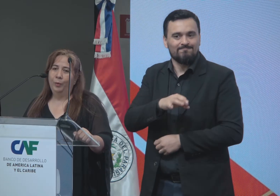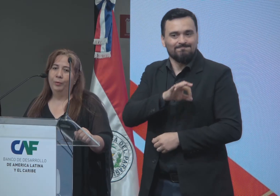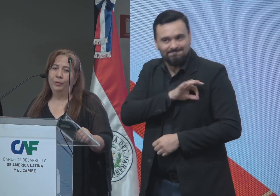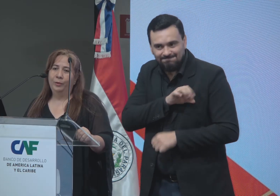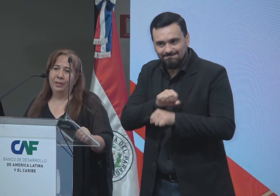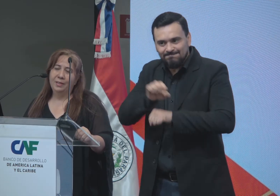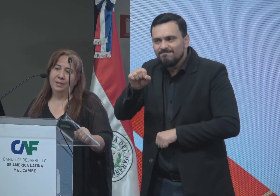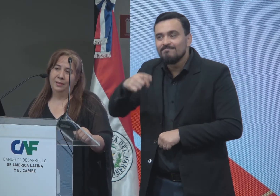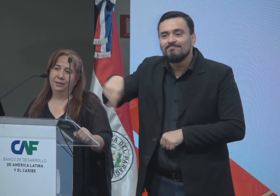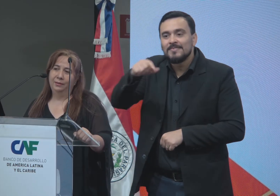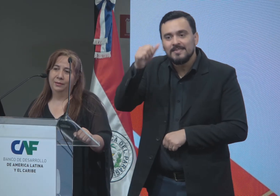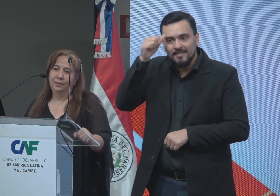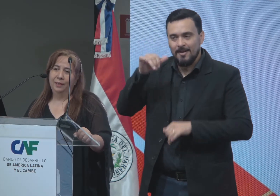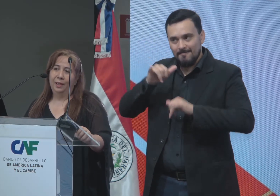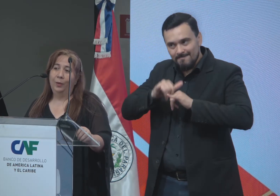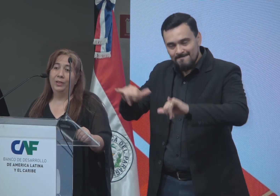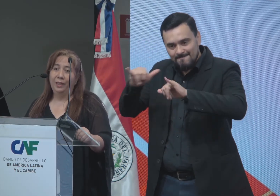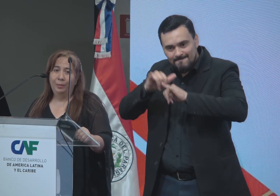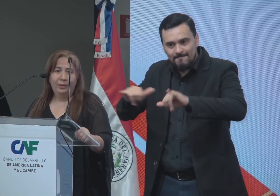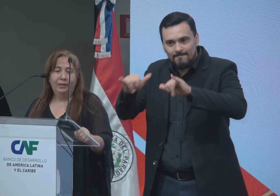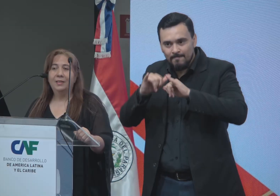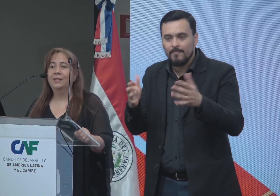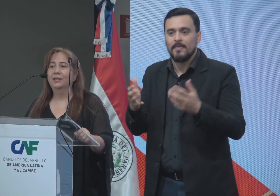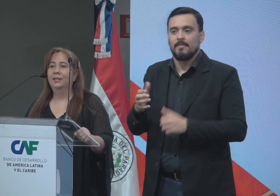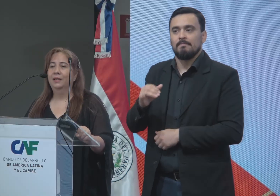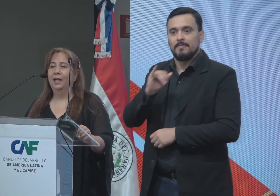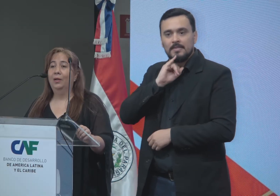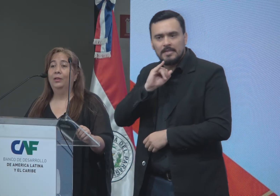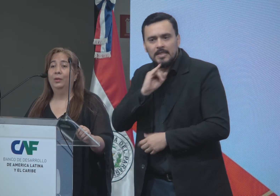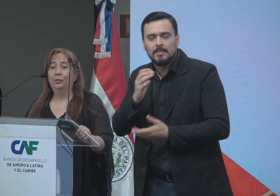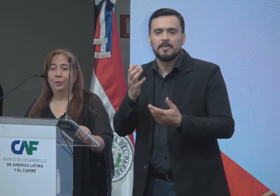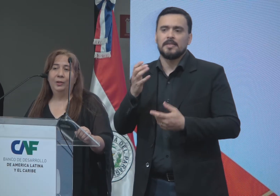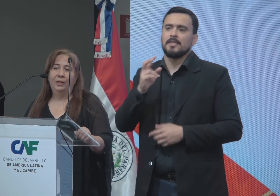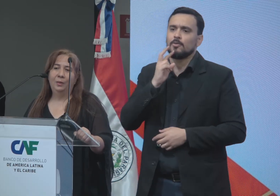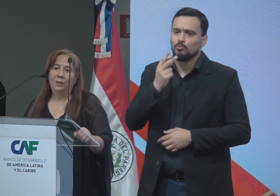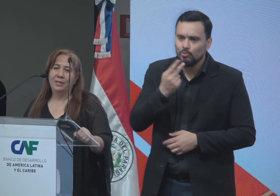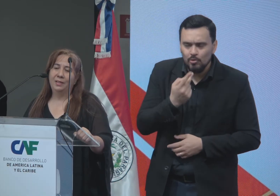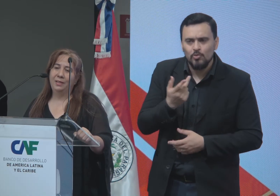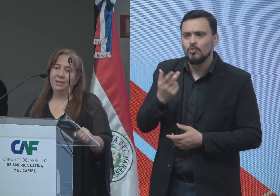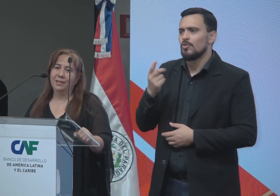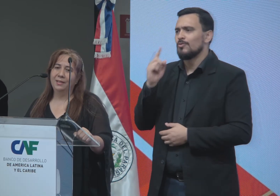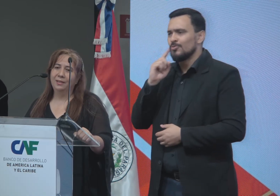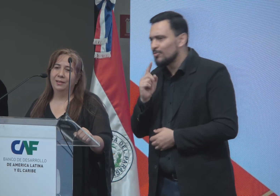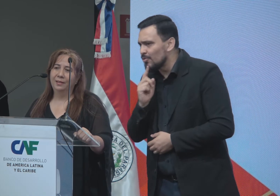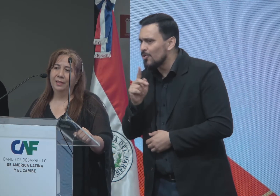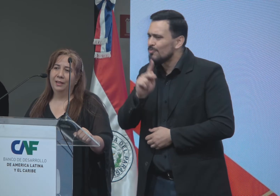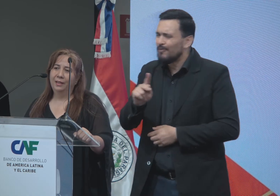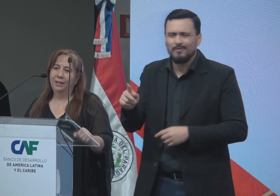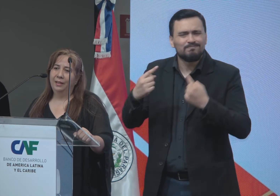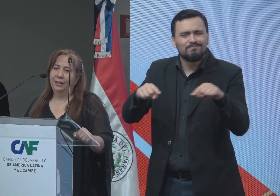los promotores, a los intérpretes, a los traductores de lengua de señas,